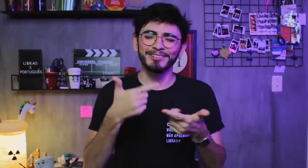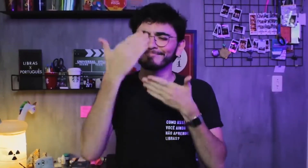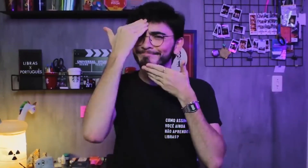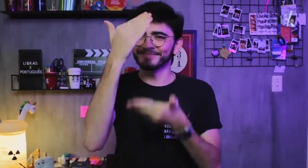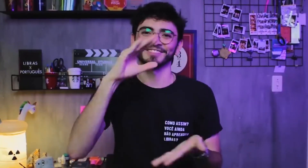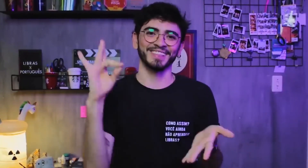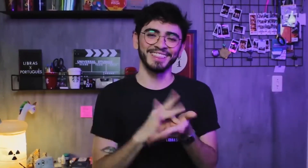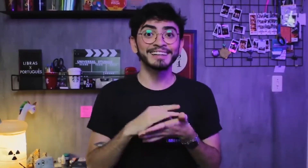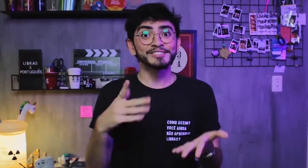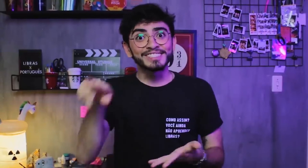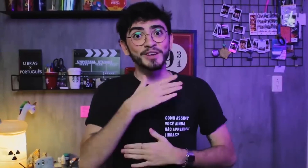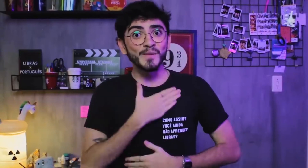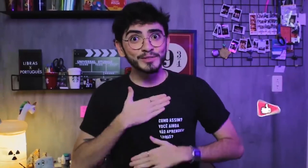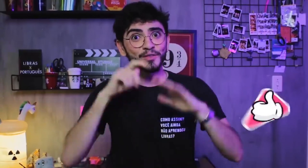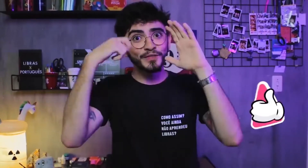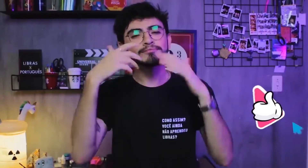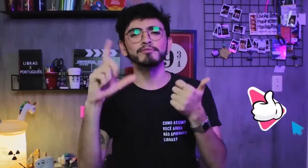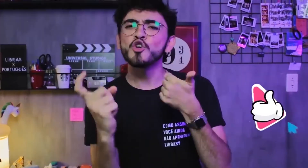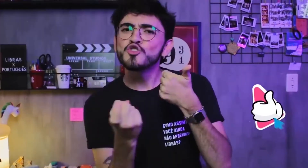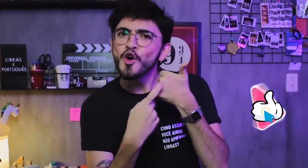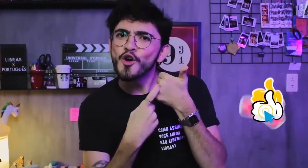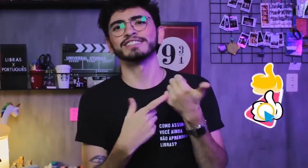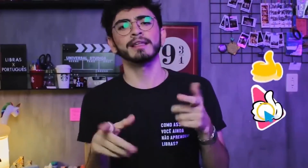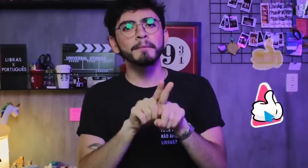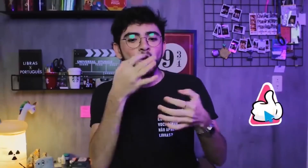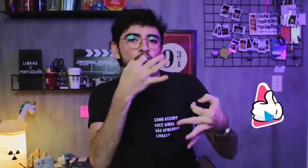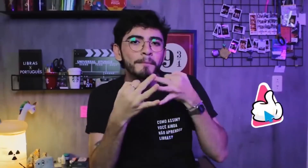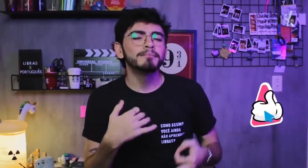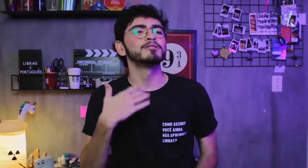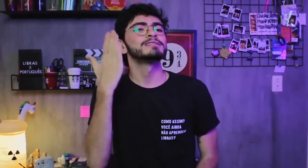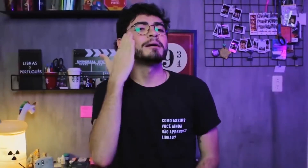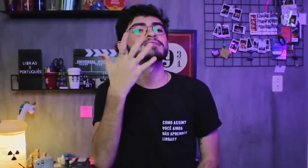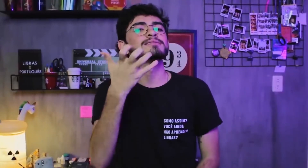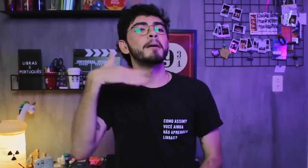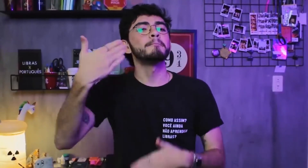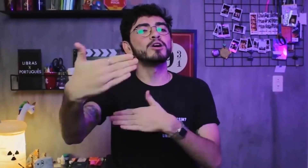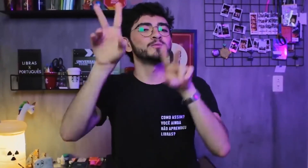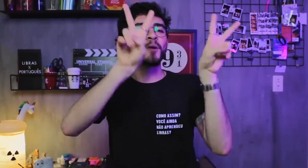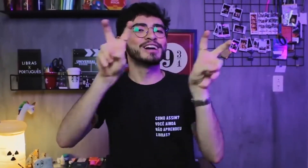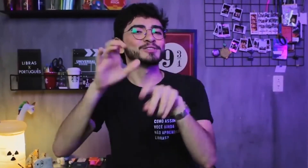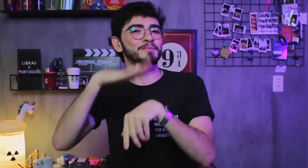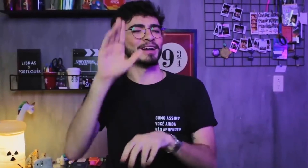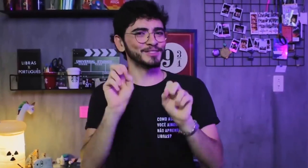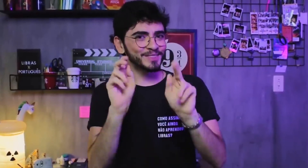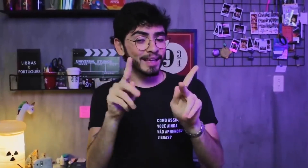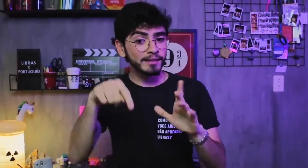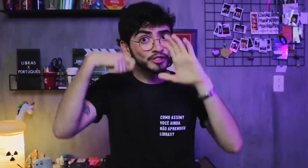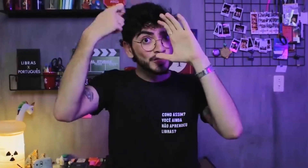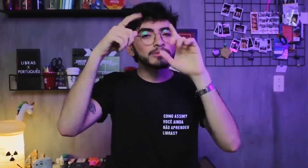trabalho. Obrigado de verdade. Se vocês gostaram do vídeo, então curte e comenta aqui embaixo para eu saber se vocês querem outros assuntos,